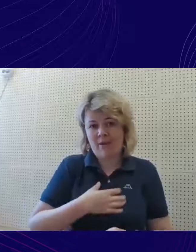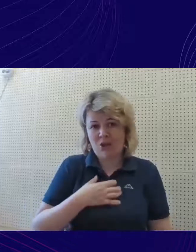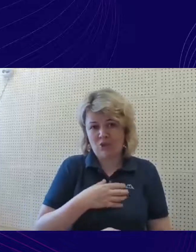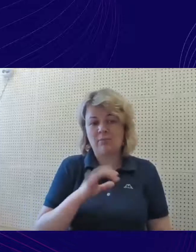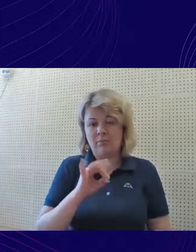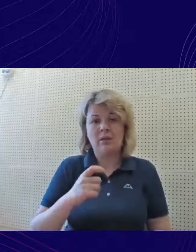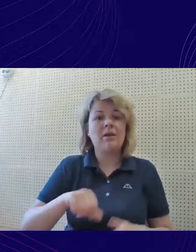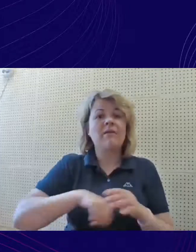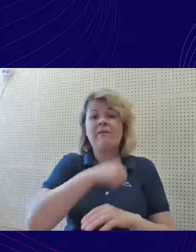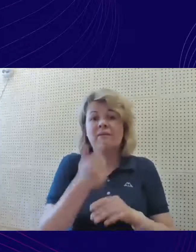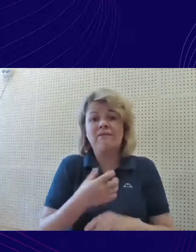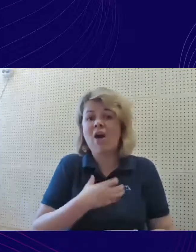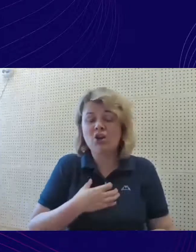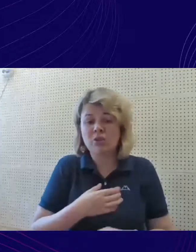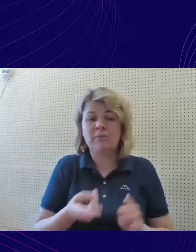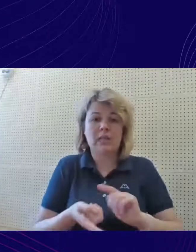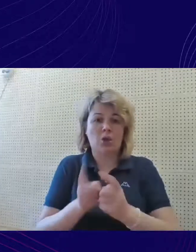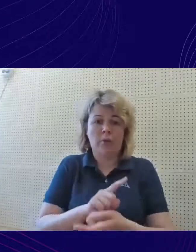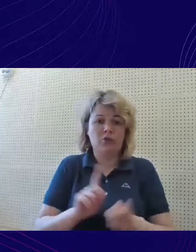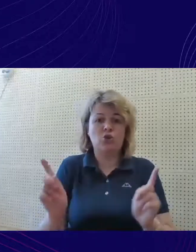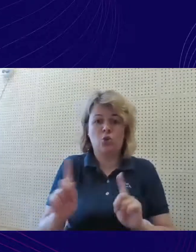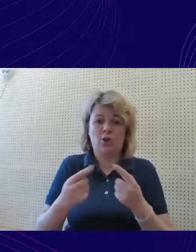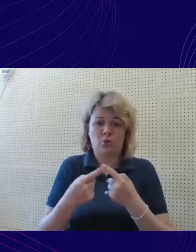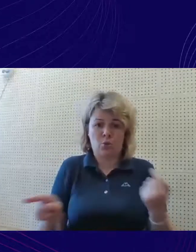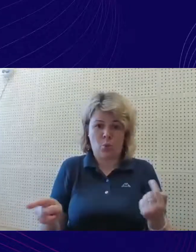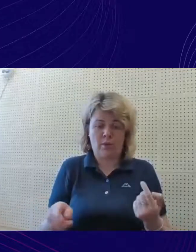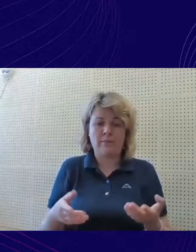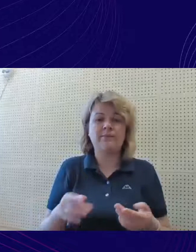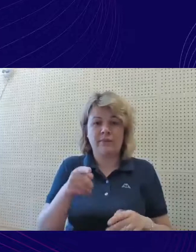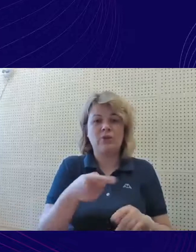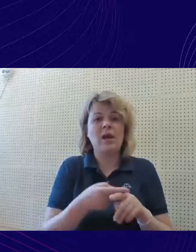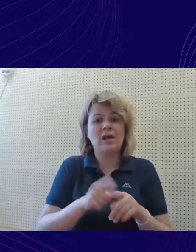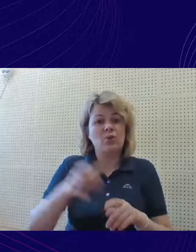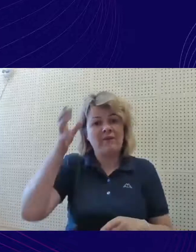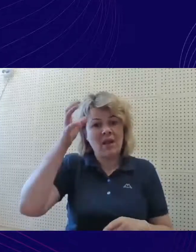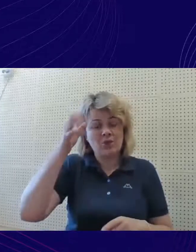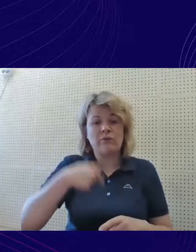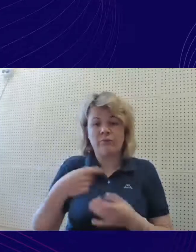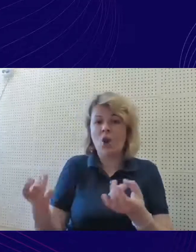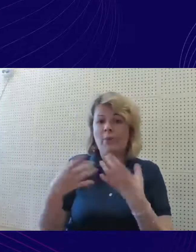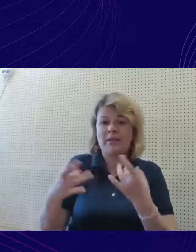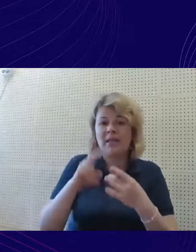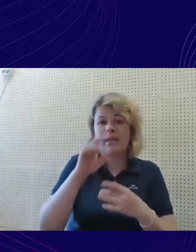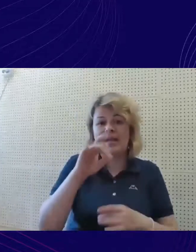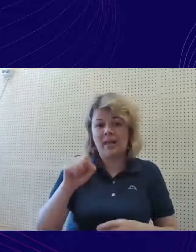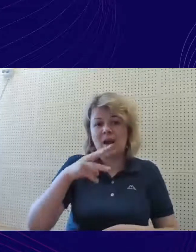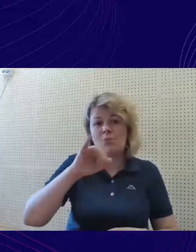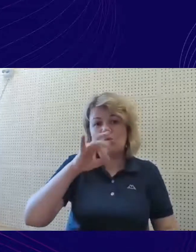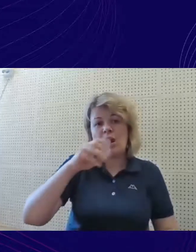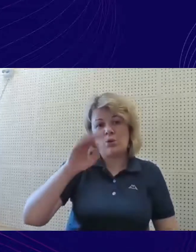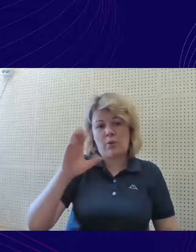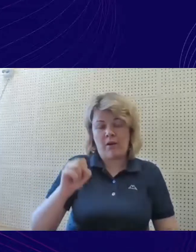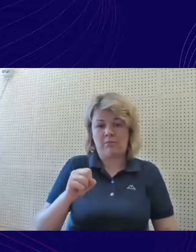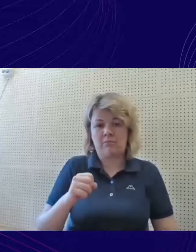становится другое. Но вот эту философию мне объяснила Кира Муратова. Да? Она говорит, я могу придумать